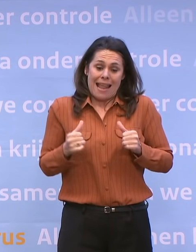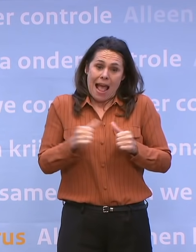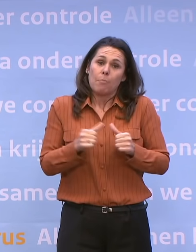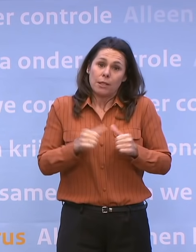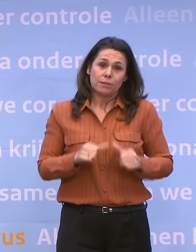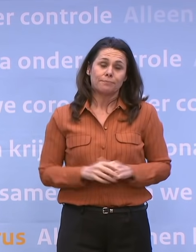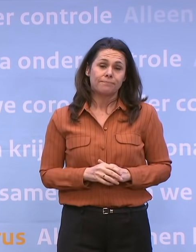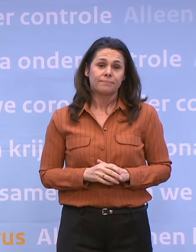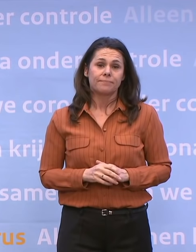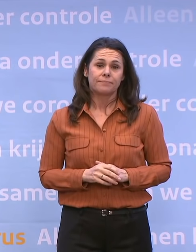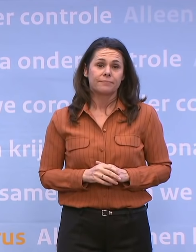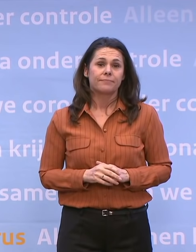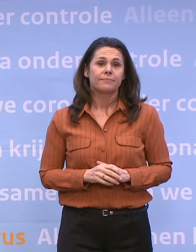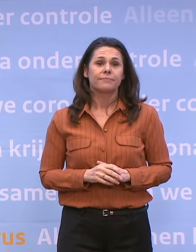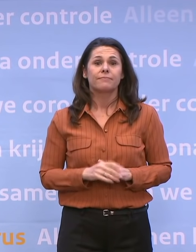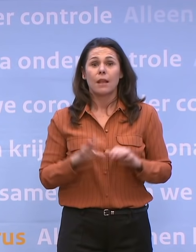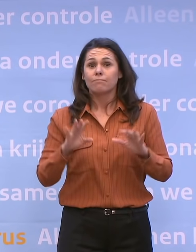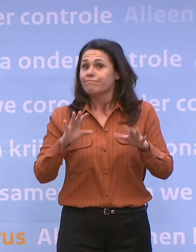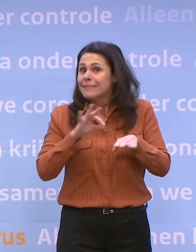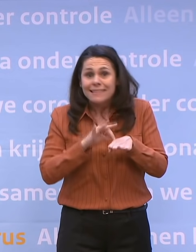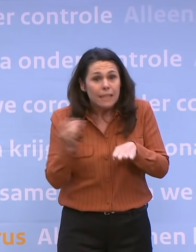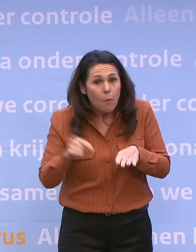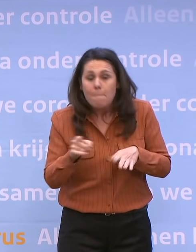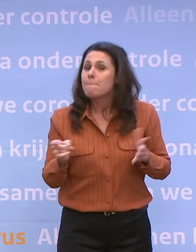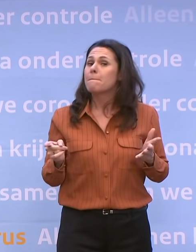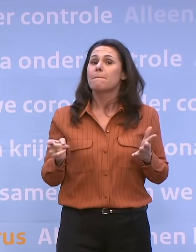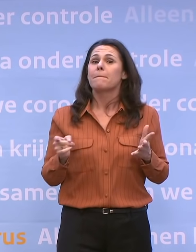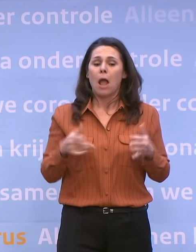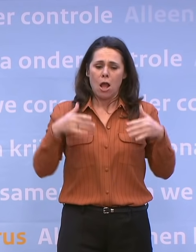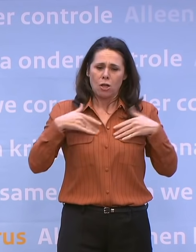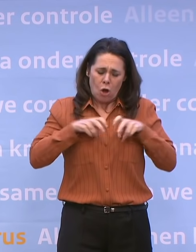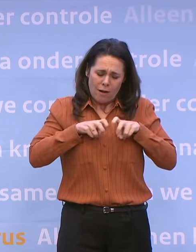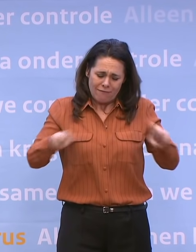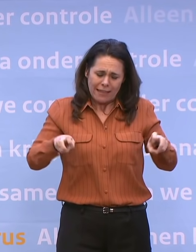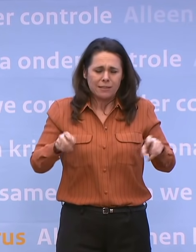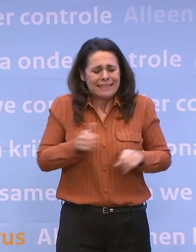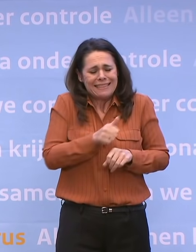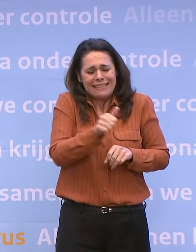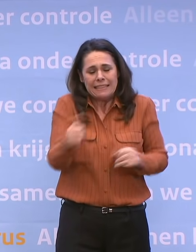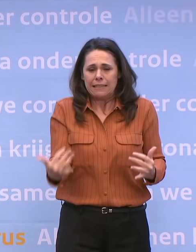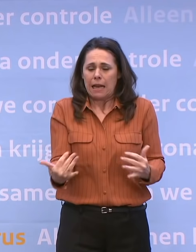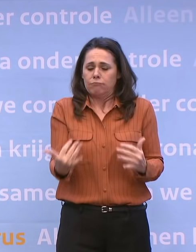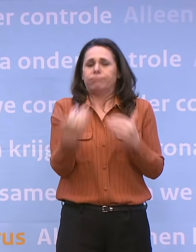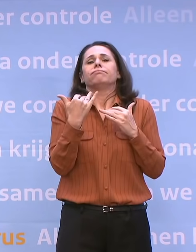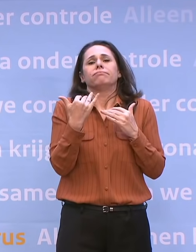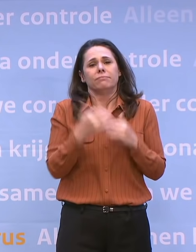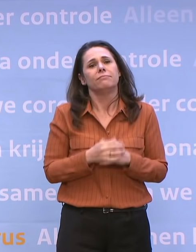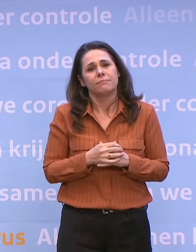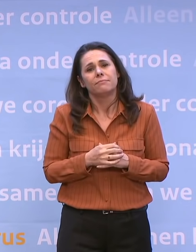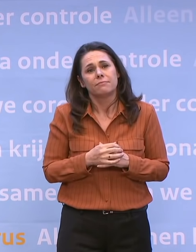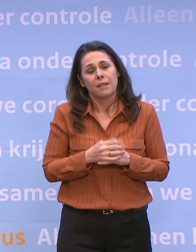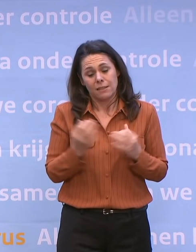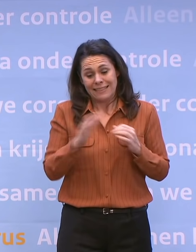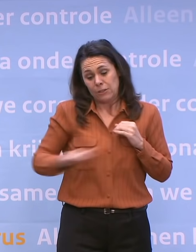aanpassingsvermogen. Zelfs al word je niet ziek. Het coronavirus raakt ons op dit moment allemaal. En deze